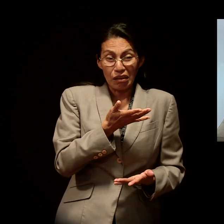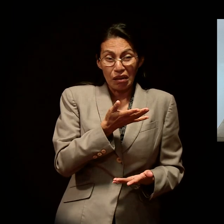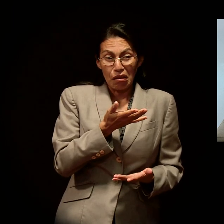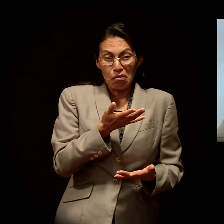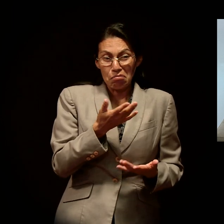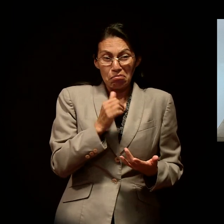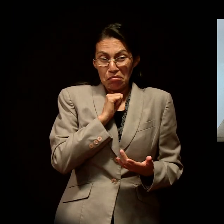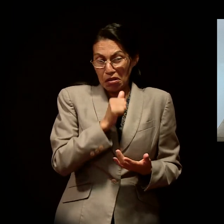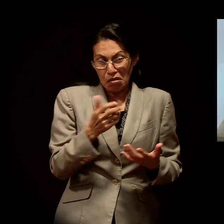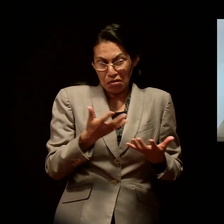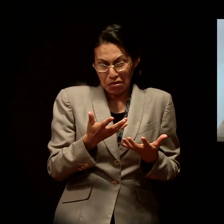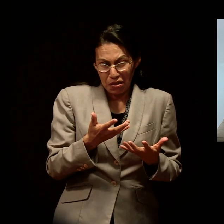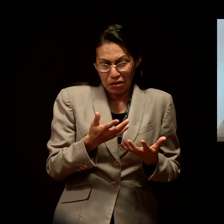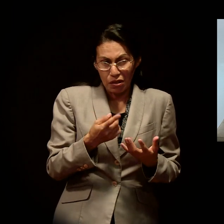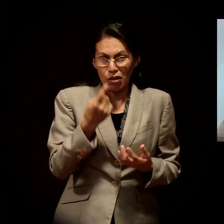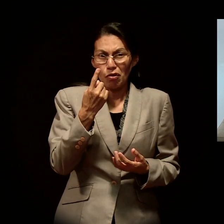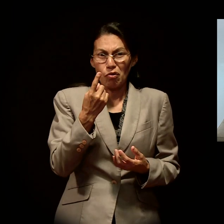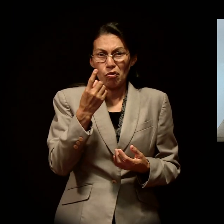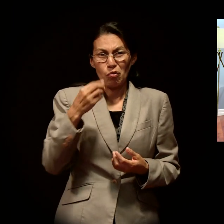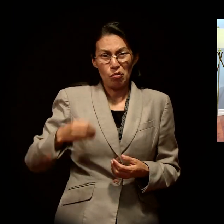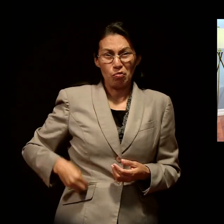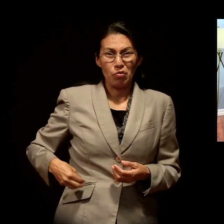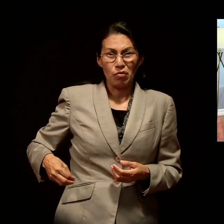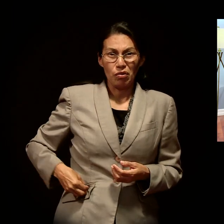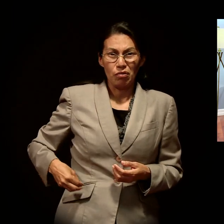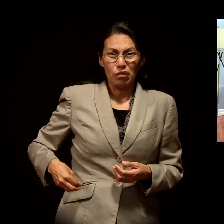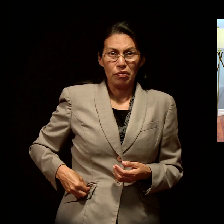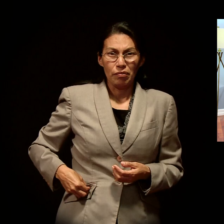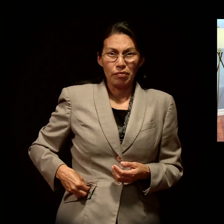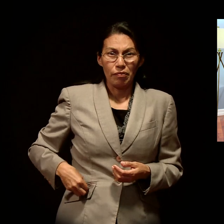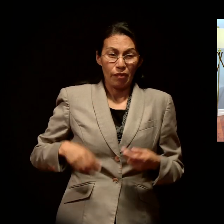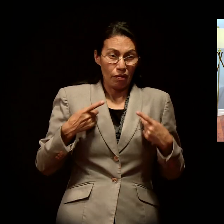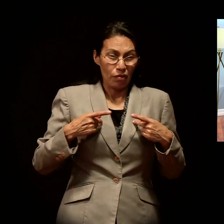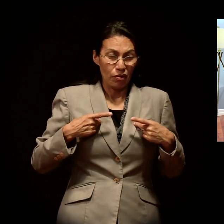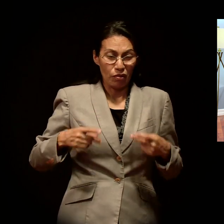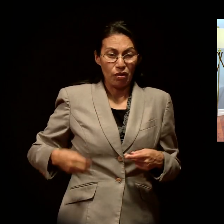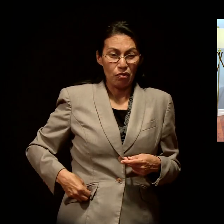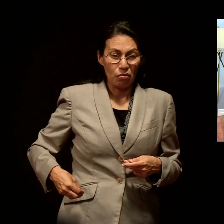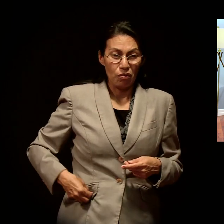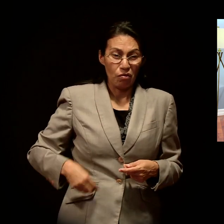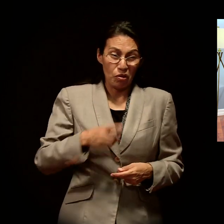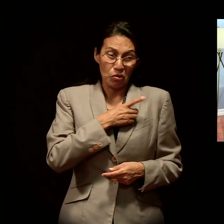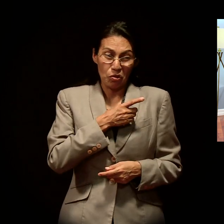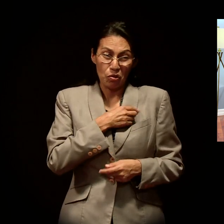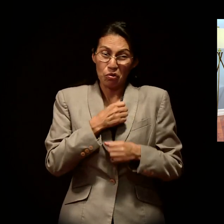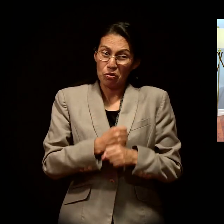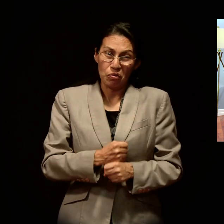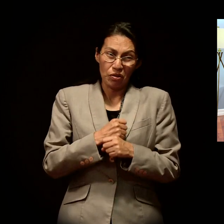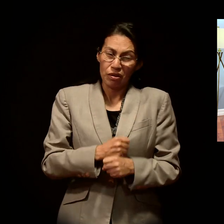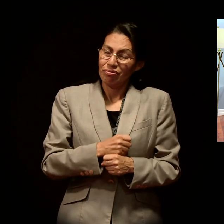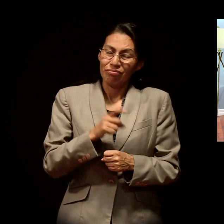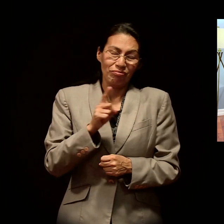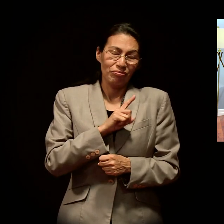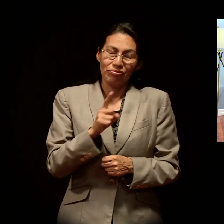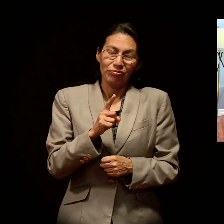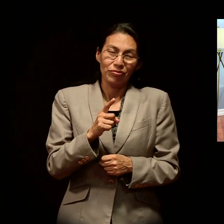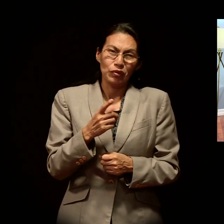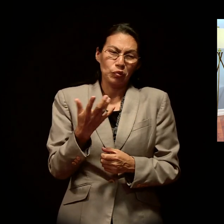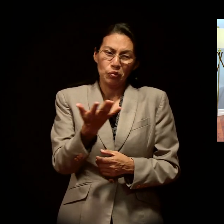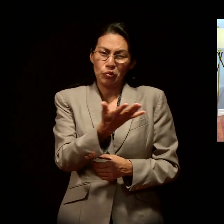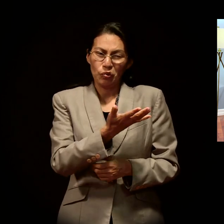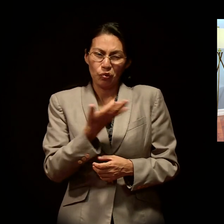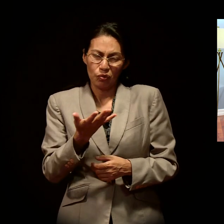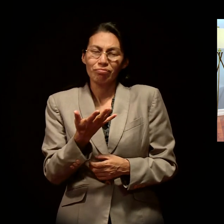correctamente por un culpable y el culpable pues se hacía más fuerte cada vez porque no iba a subir solo sino todos sus